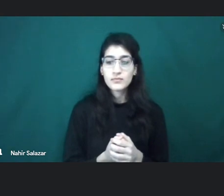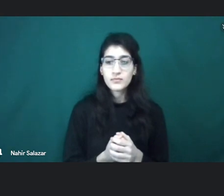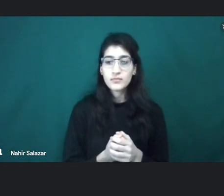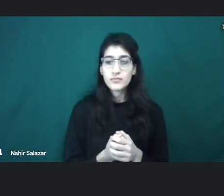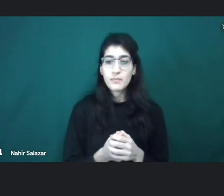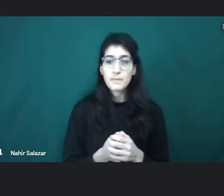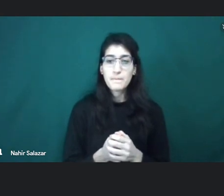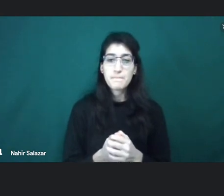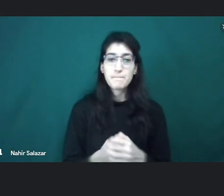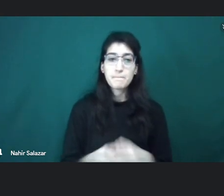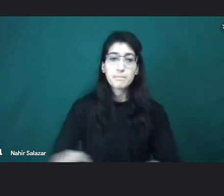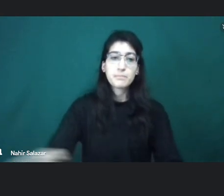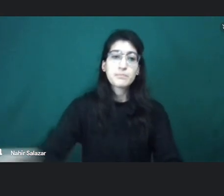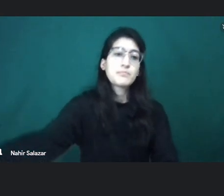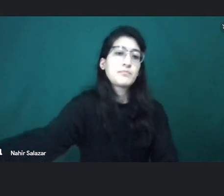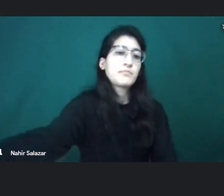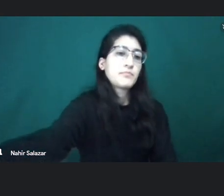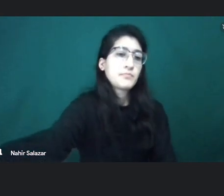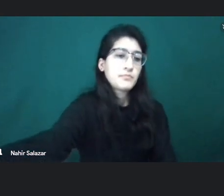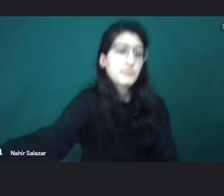Después tenemos ensure.